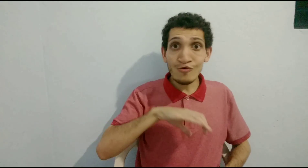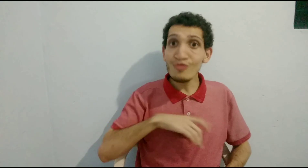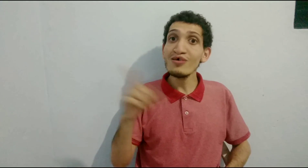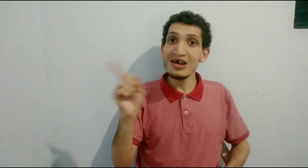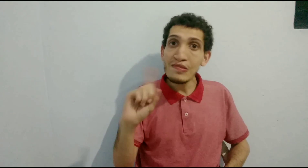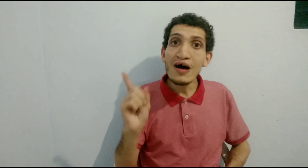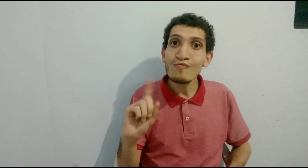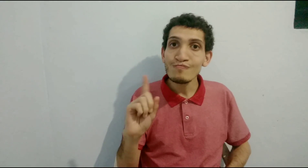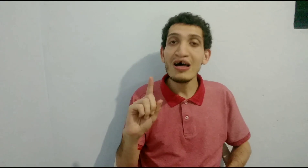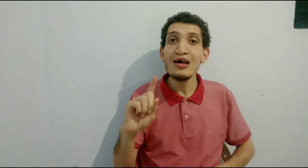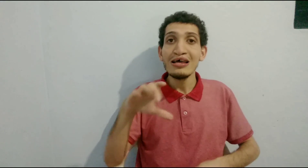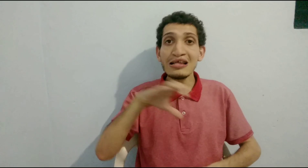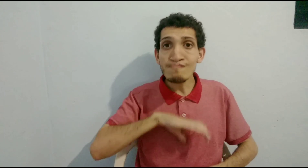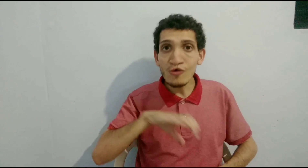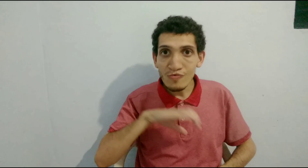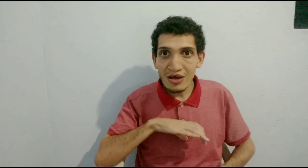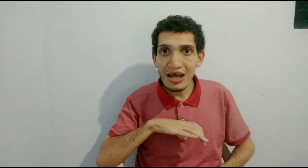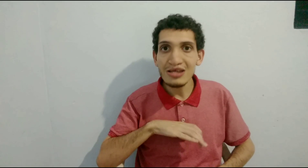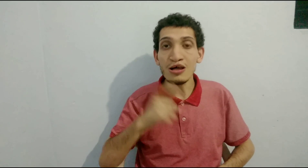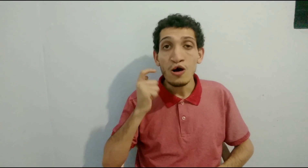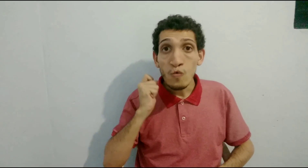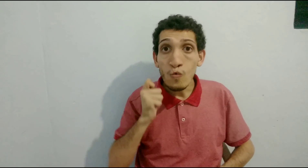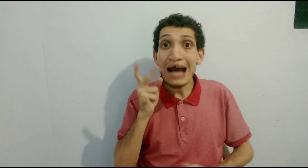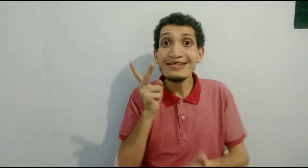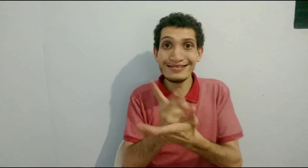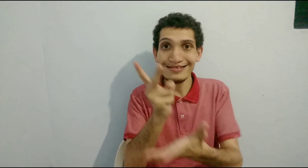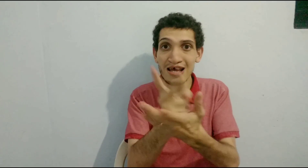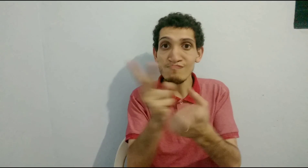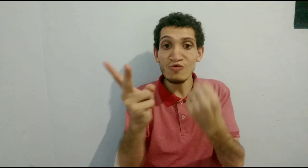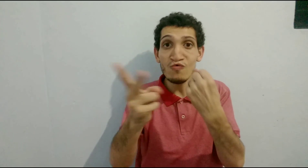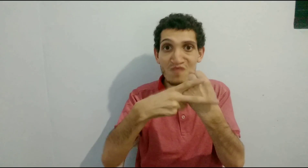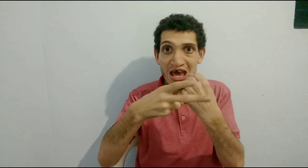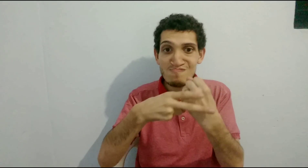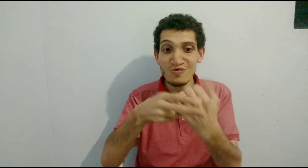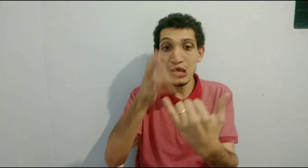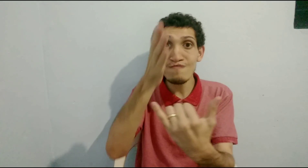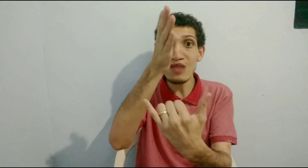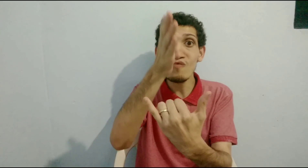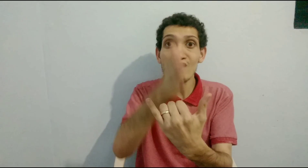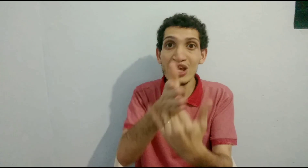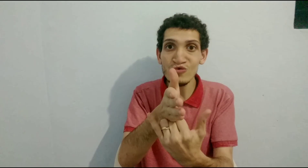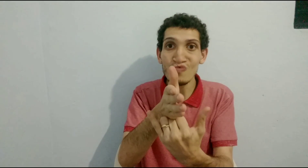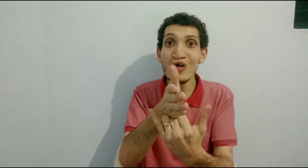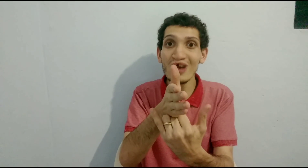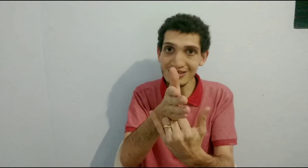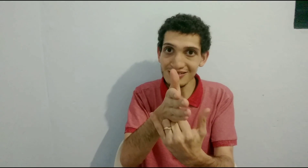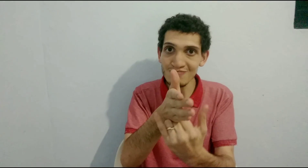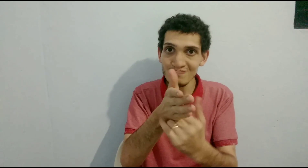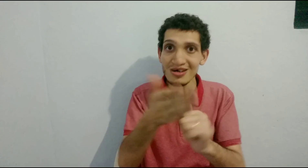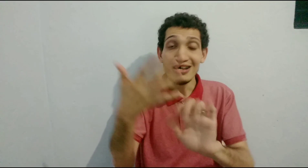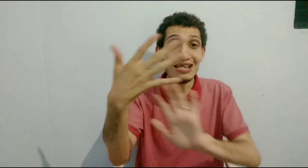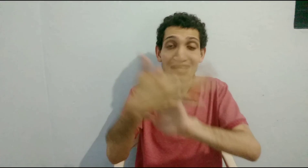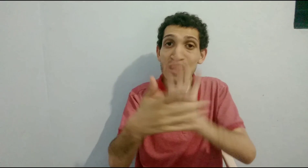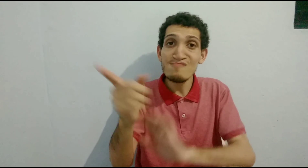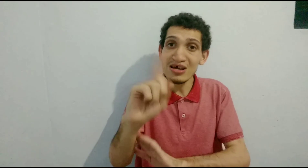português, não. Em português, quase sempre, o verbo, ele vai no meio, na oração. E em livra,